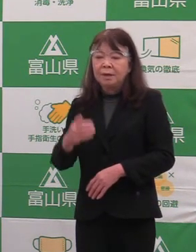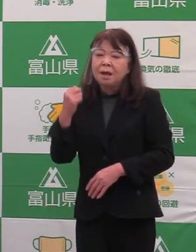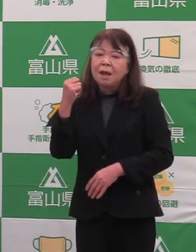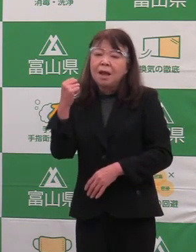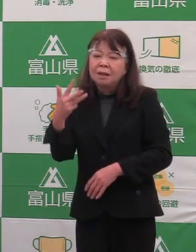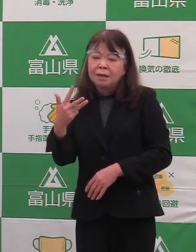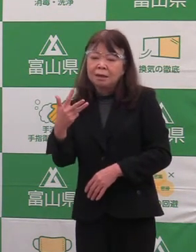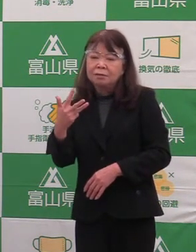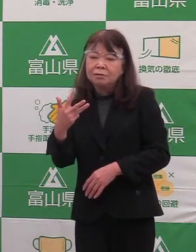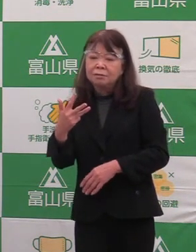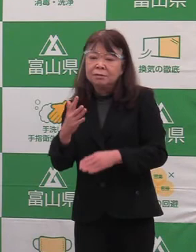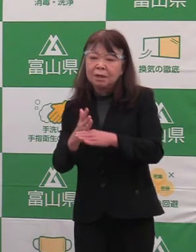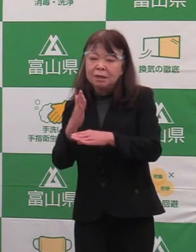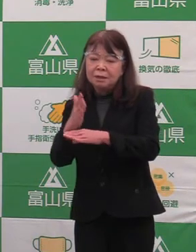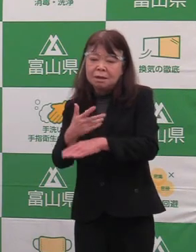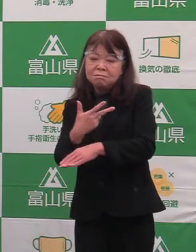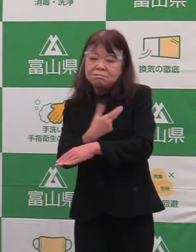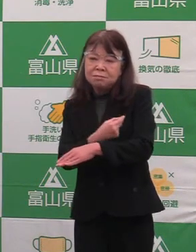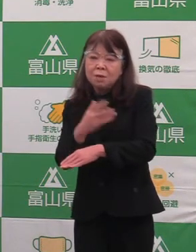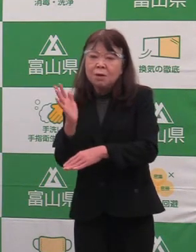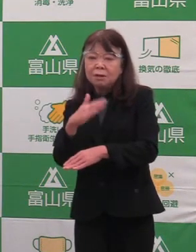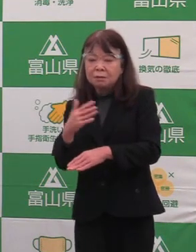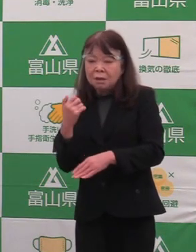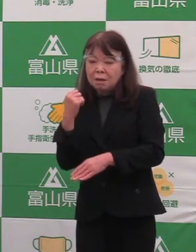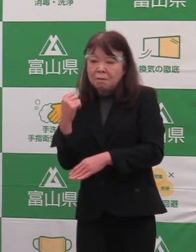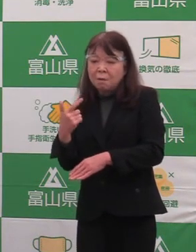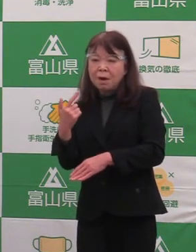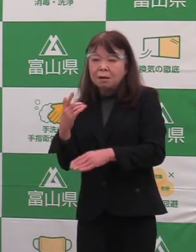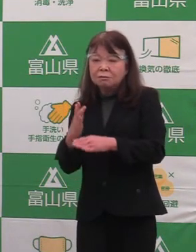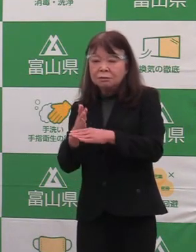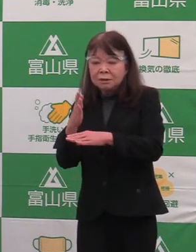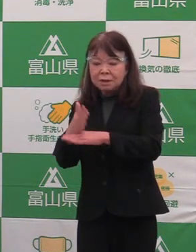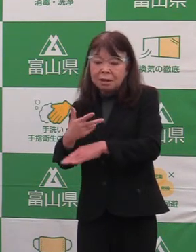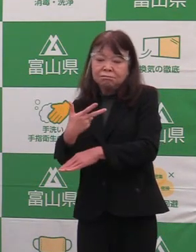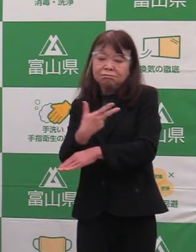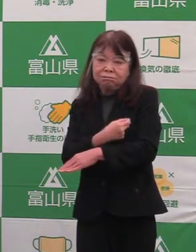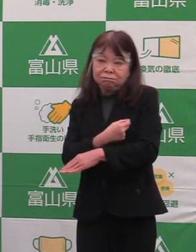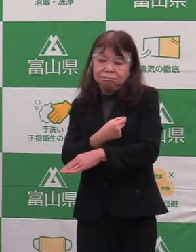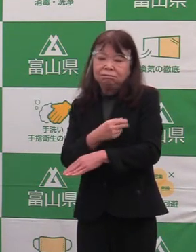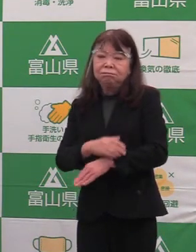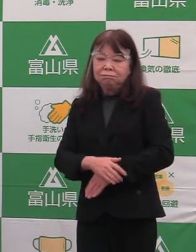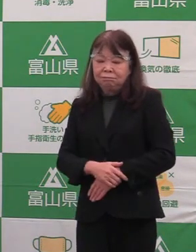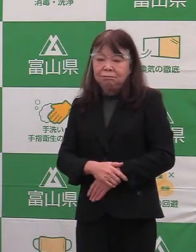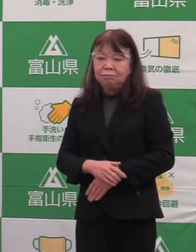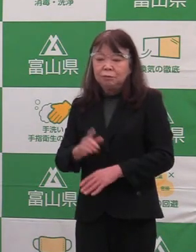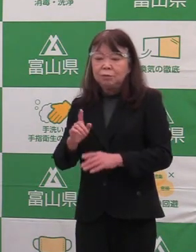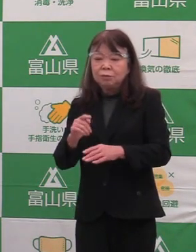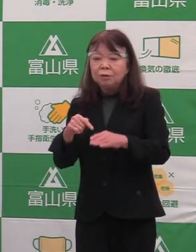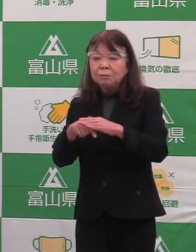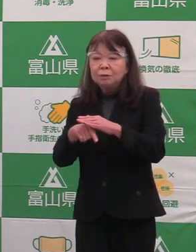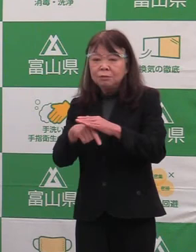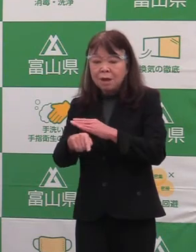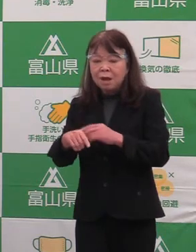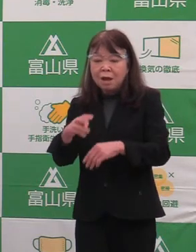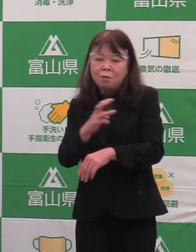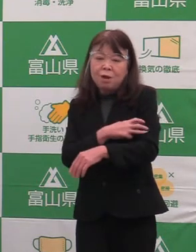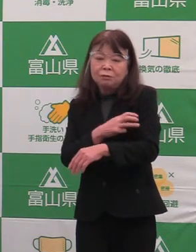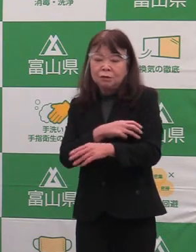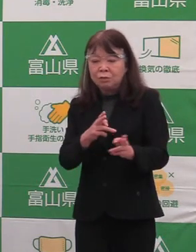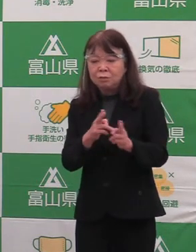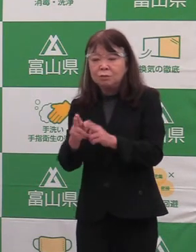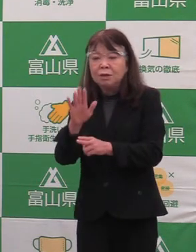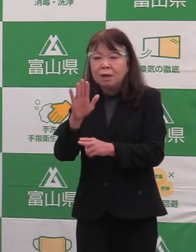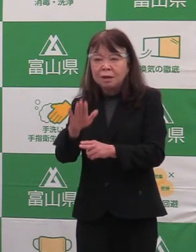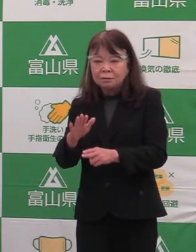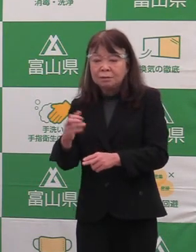より6ヶ月とか、まあ、もし可能ならばですね、可能というのは まず打つワクチンがあり、それから接種の体制が